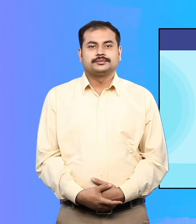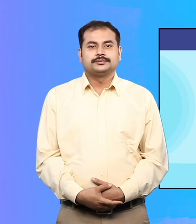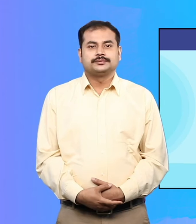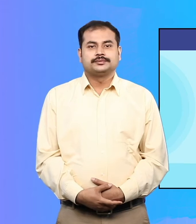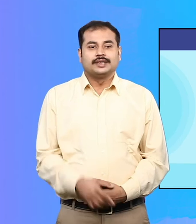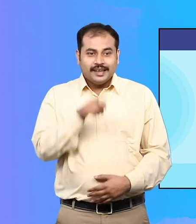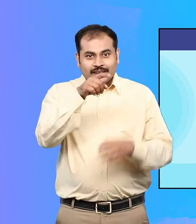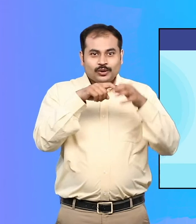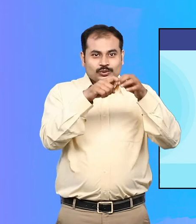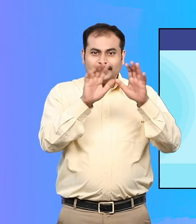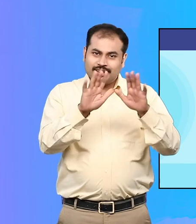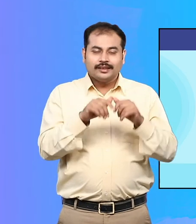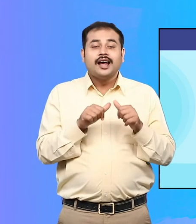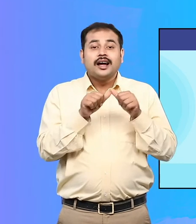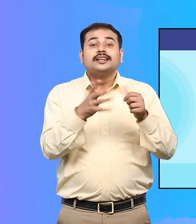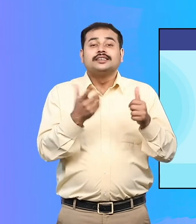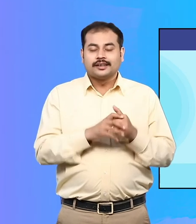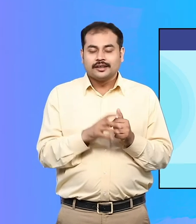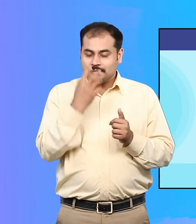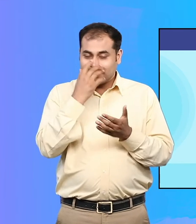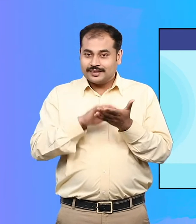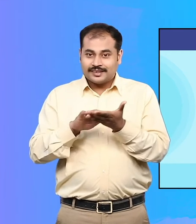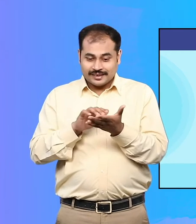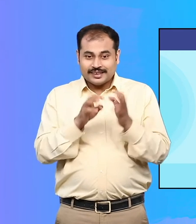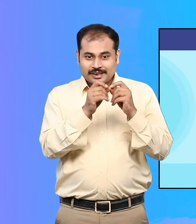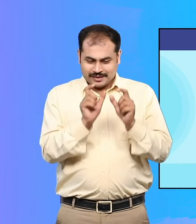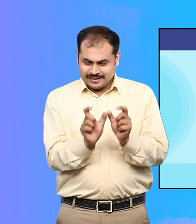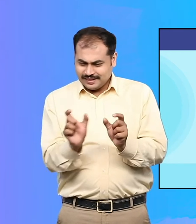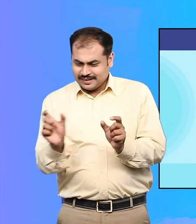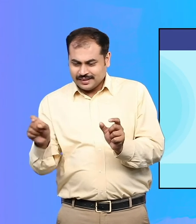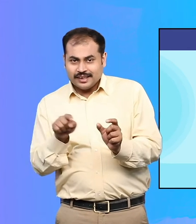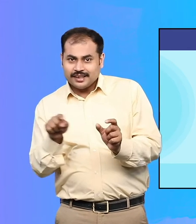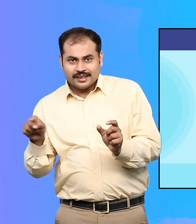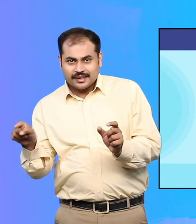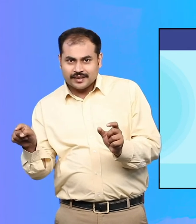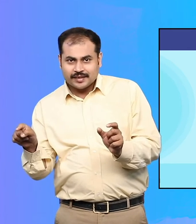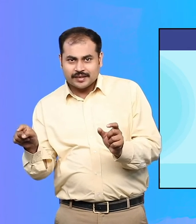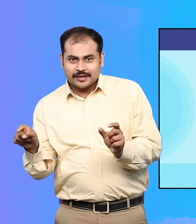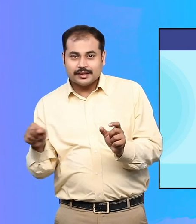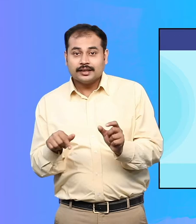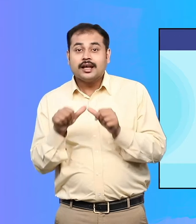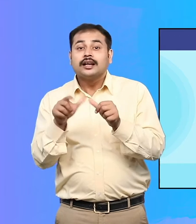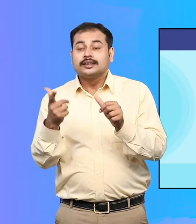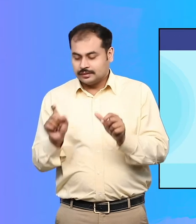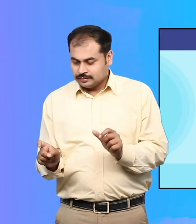में निम्नलिखित प्रश्नों के उत्तर देने के लिए उच्च वर्ण माला से अक्षरों को खींचकर